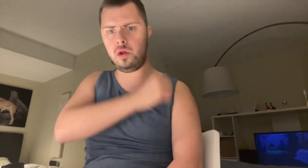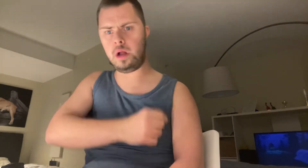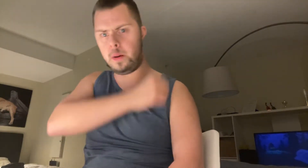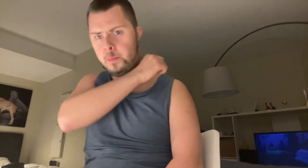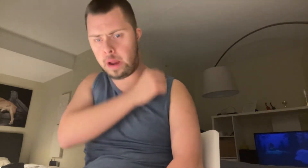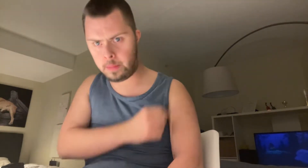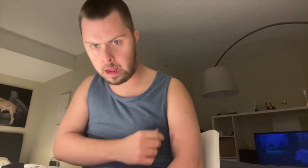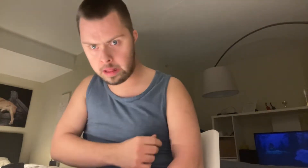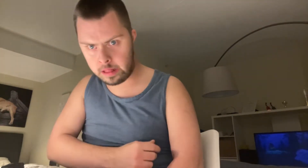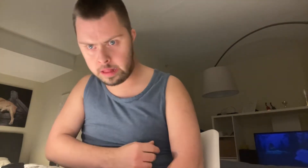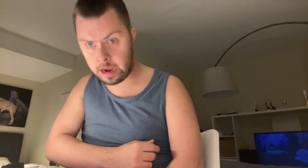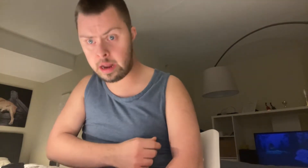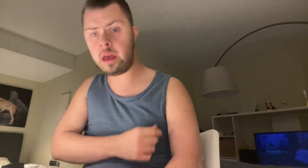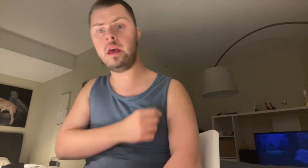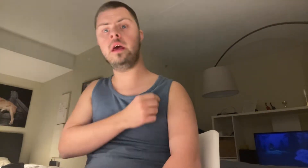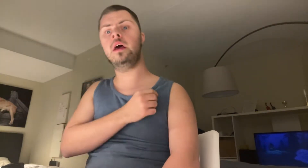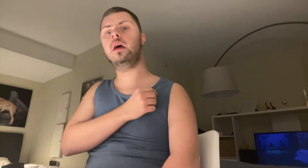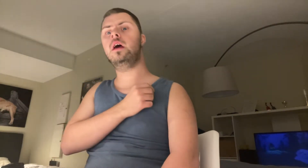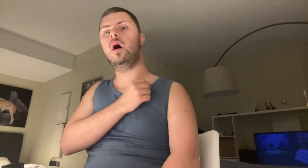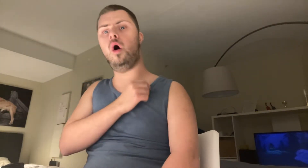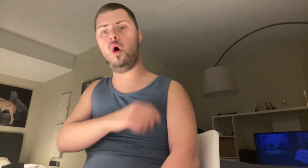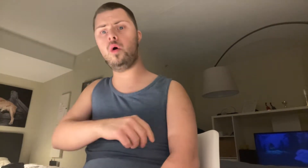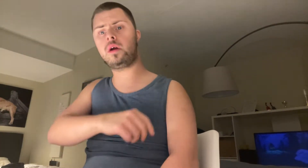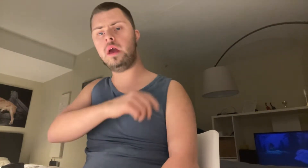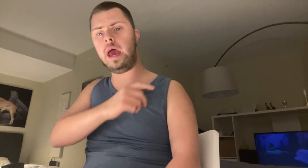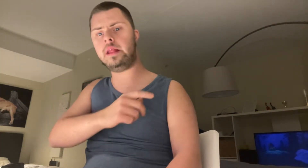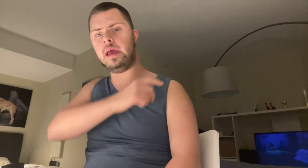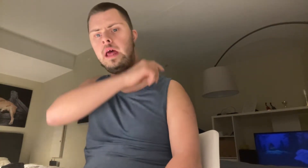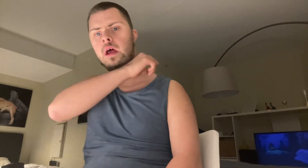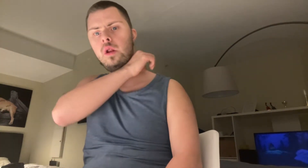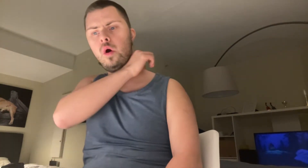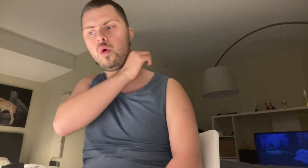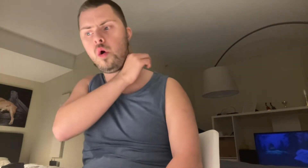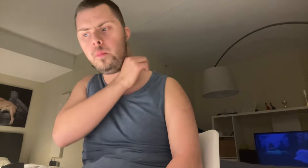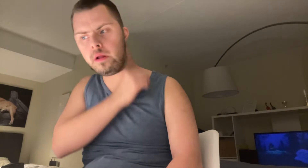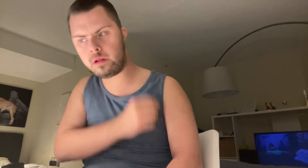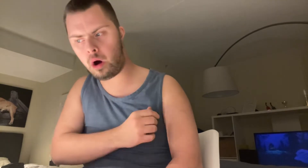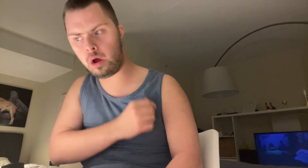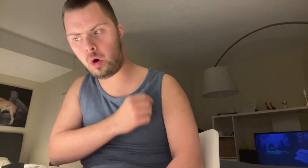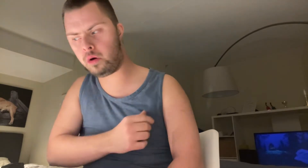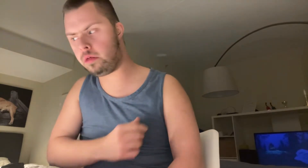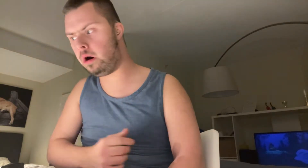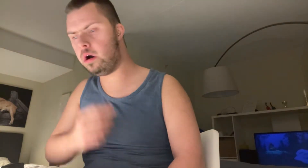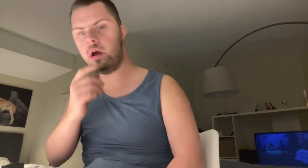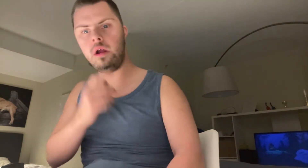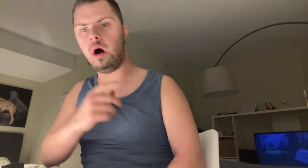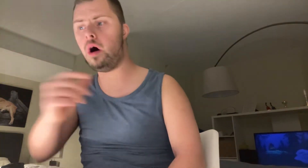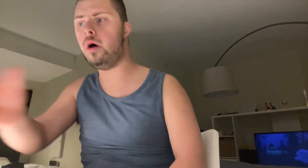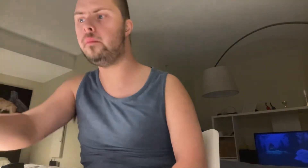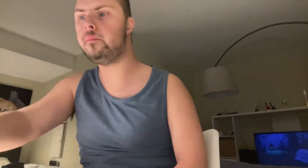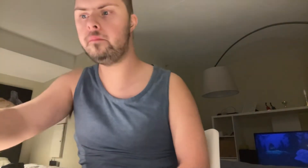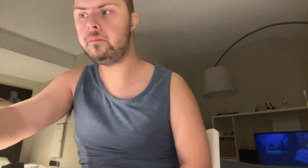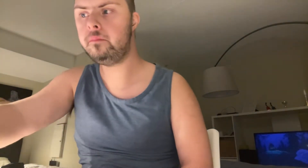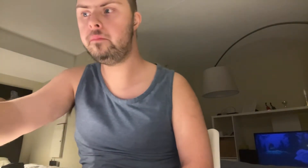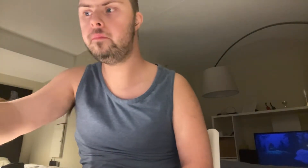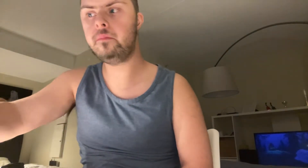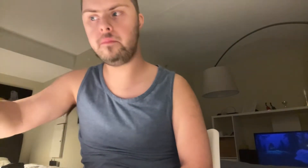min nya prenumeranter och en del kommentarer också. Ja.